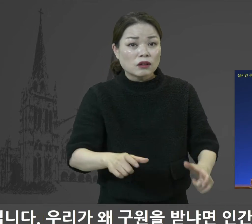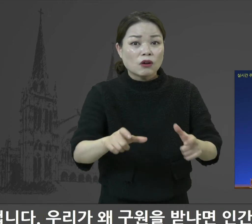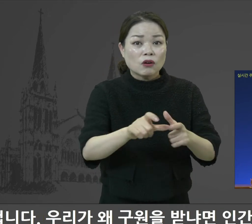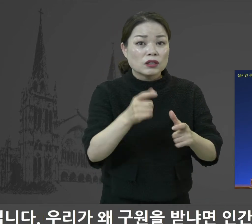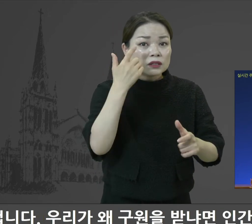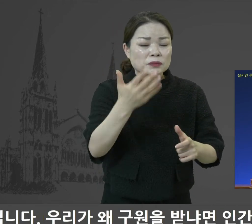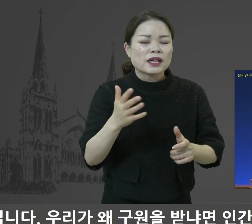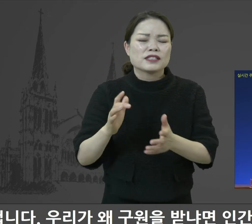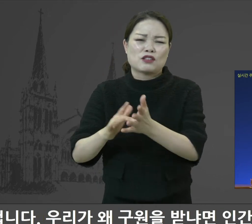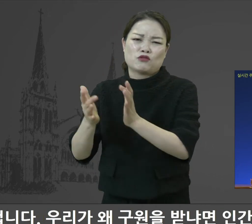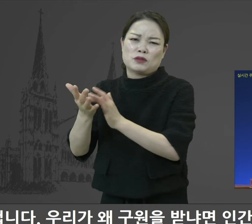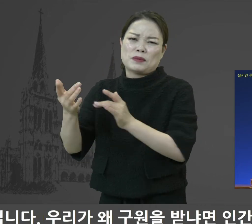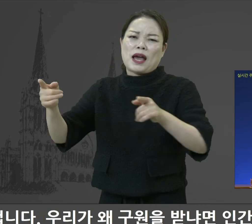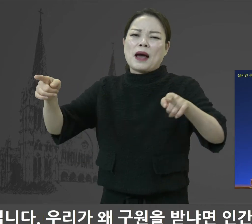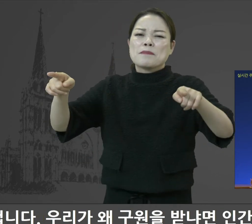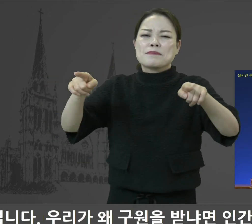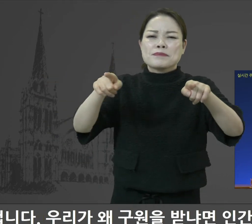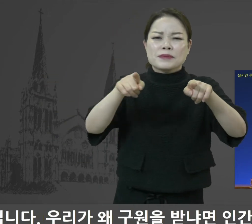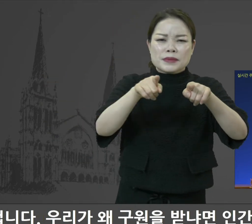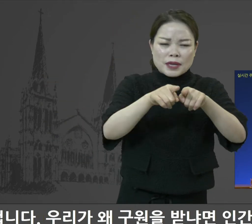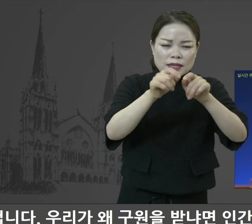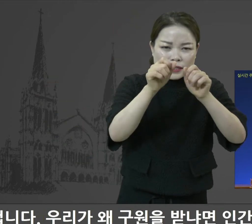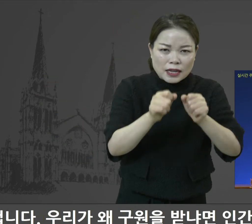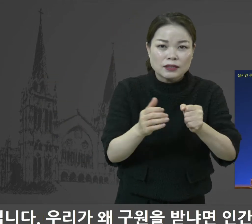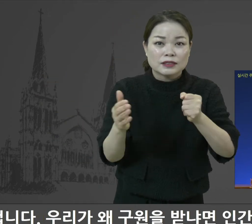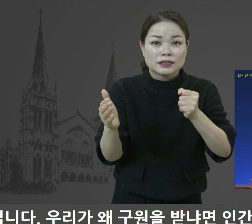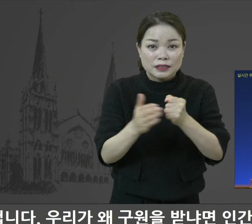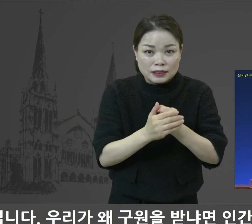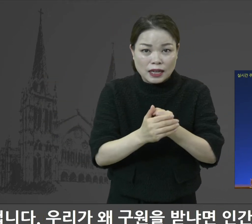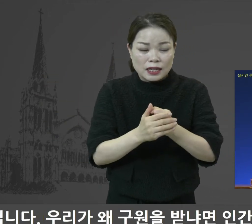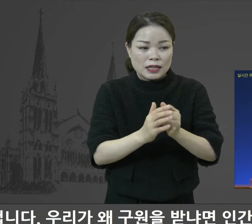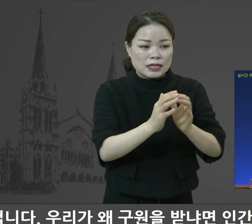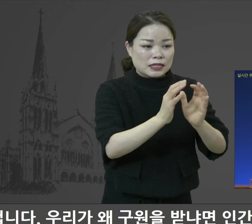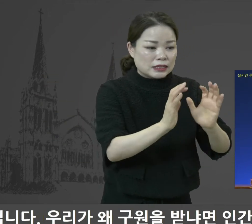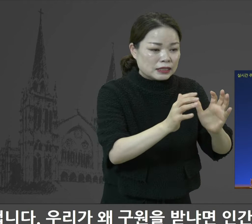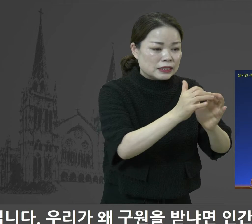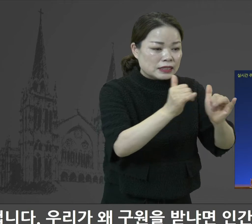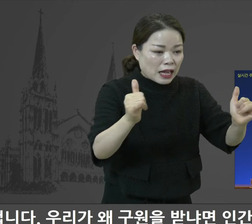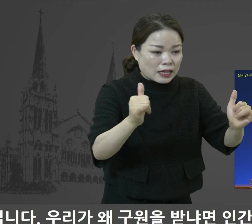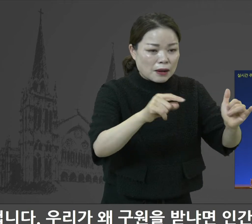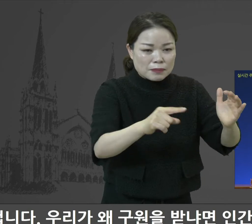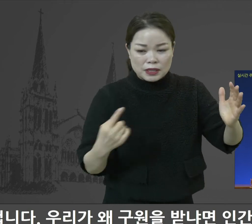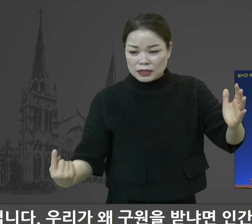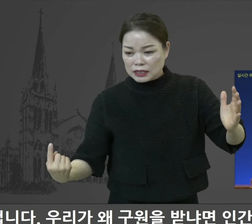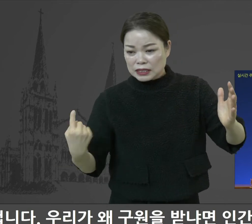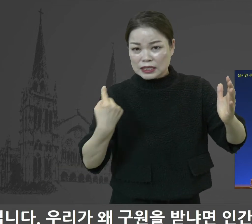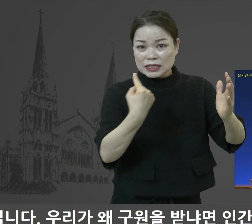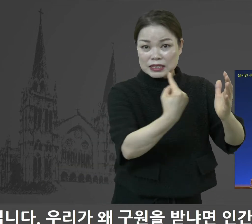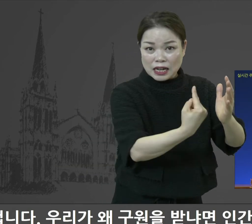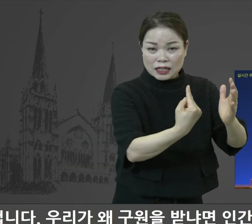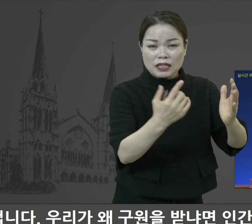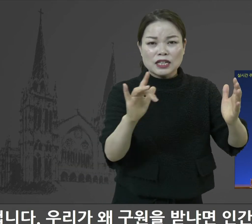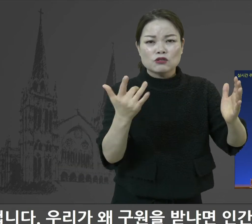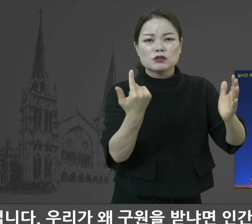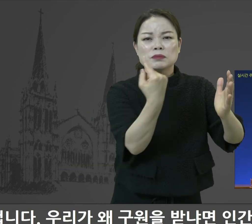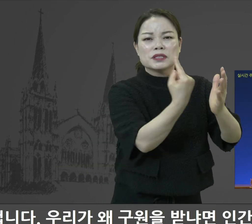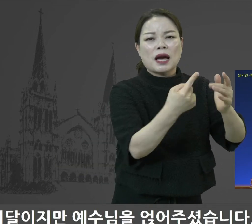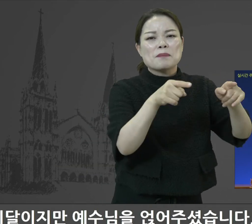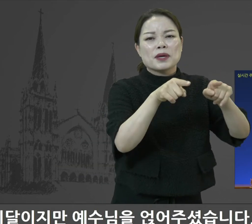예수님. 예수님이 인간의 몸, 육신을 입고 이 땅에 오셔서 예수님 자신을 인간 편에 얹어주신